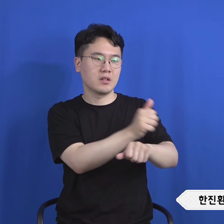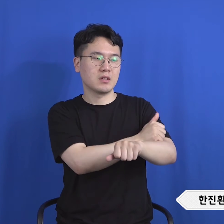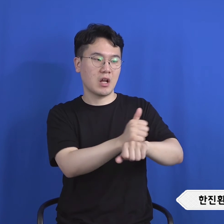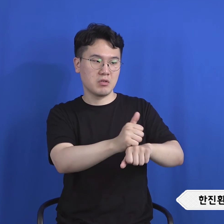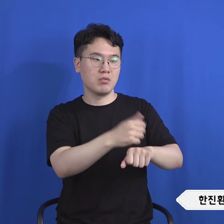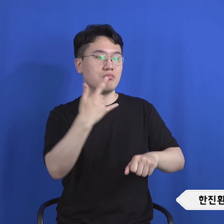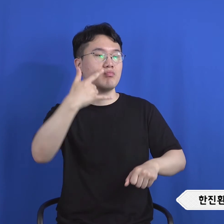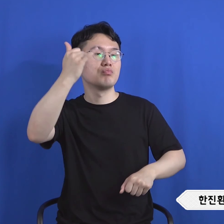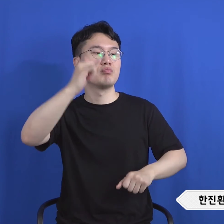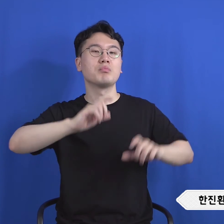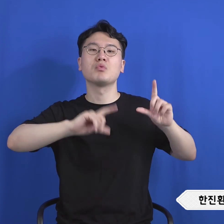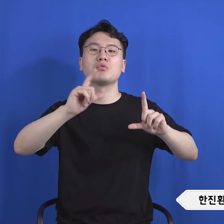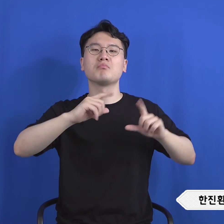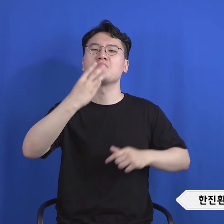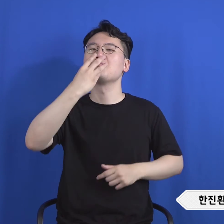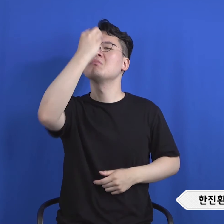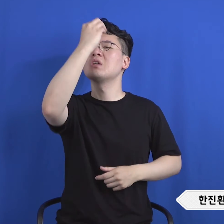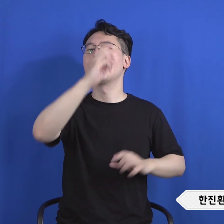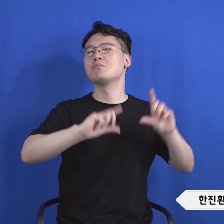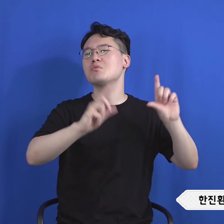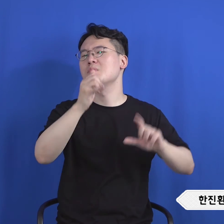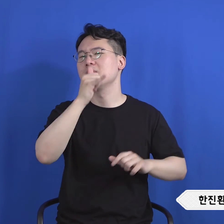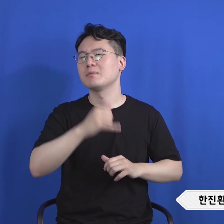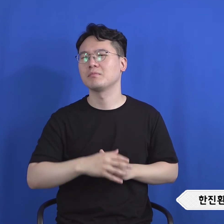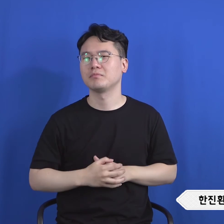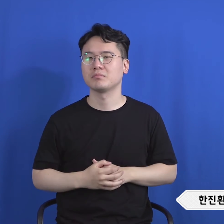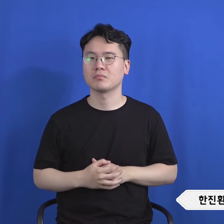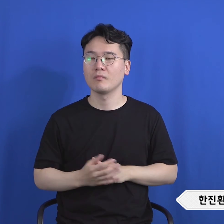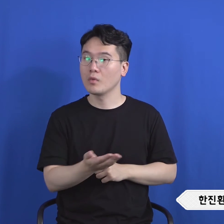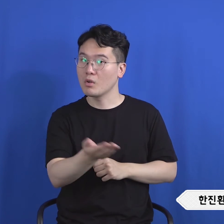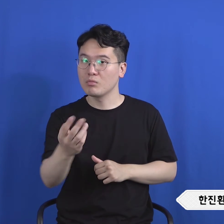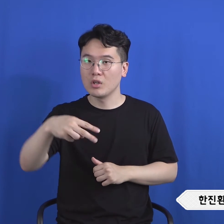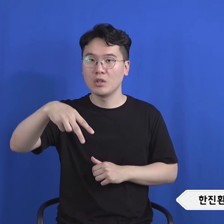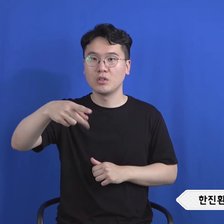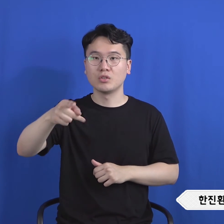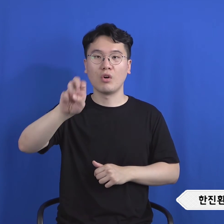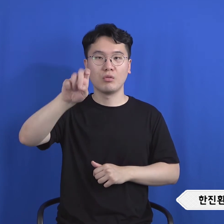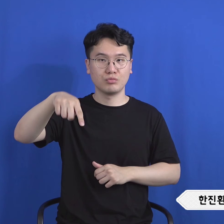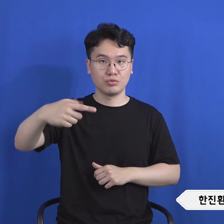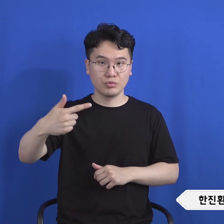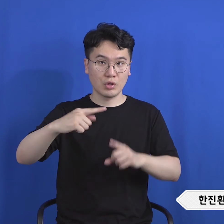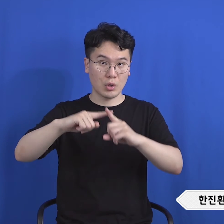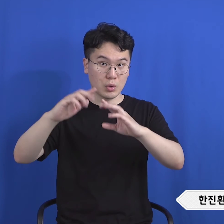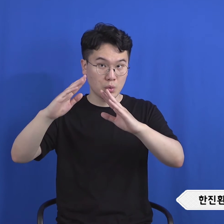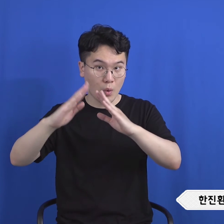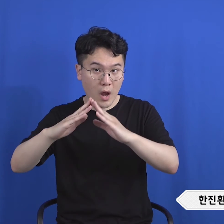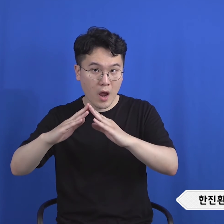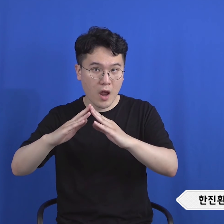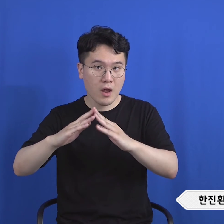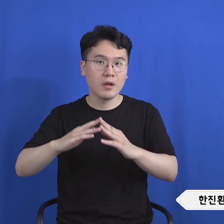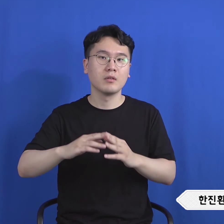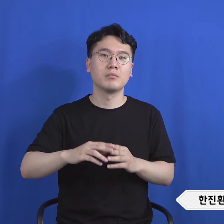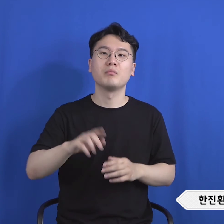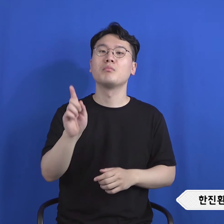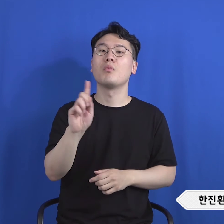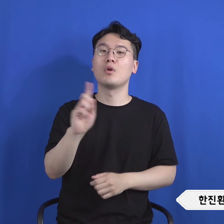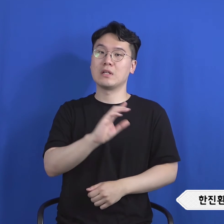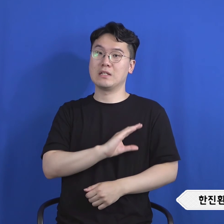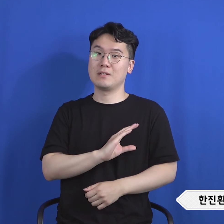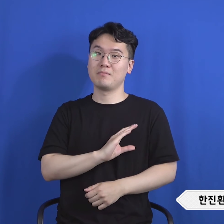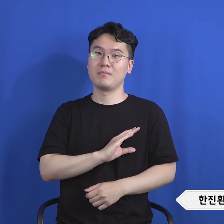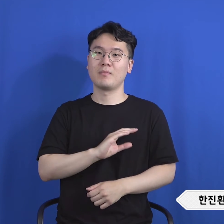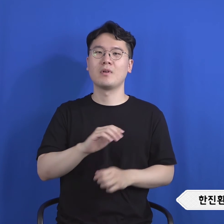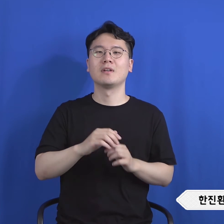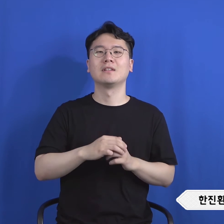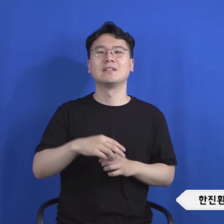여러분, 우리 서문교회 별명이 뭔지 아십니까? 우리 교회 별명은 고신교단의